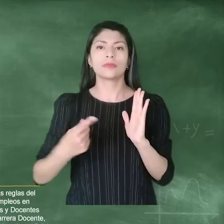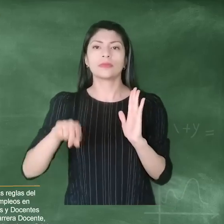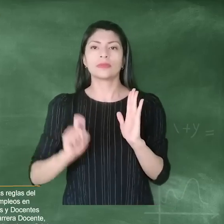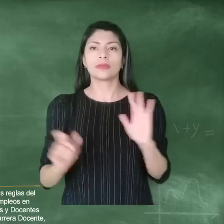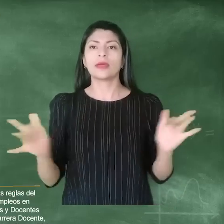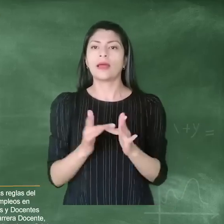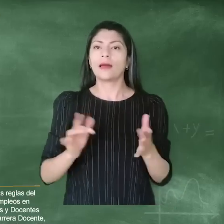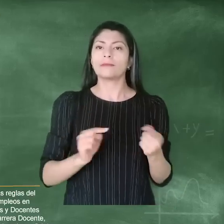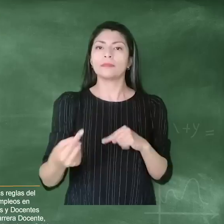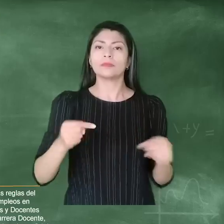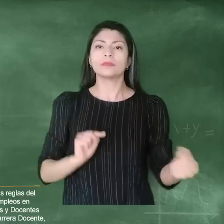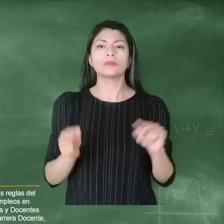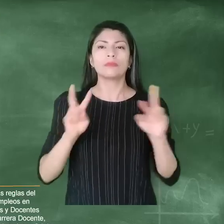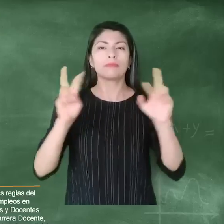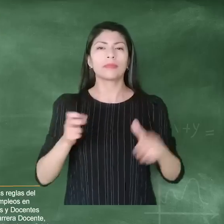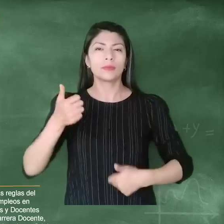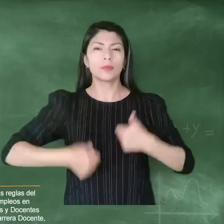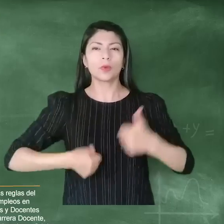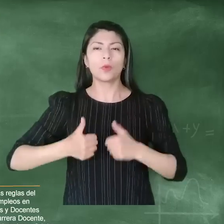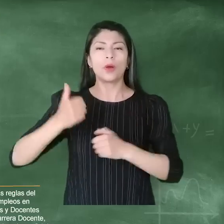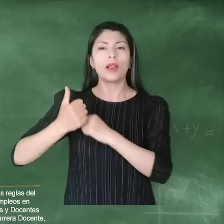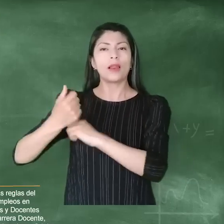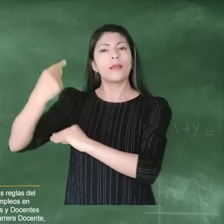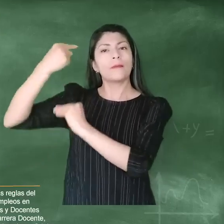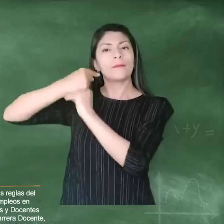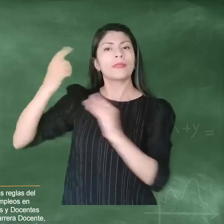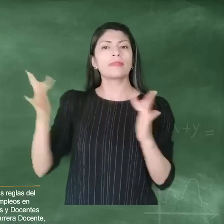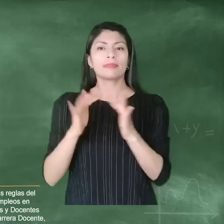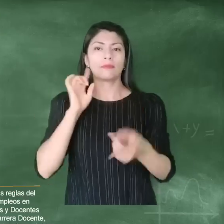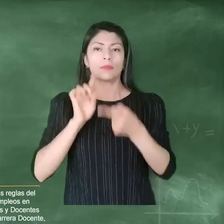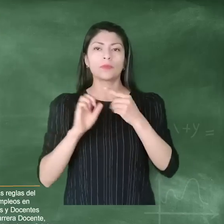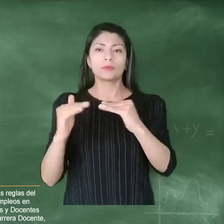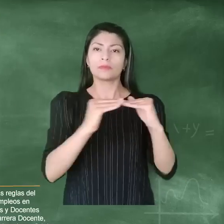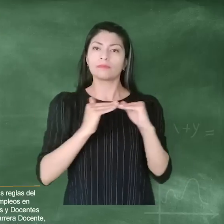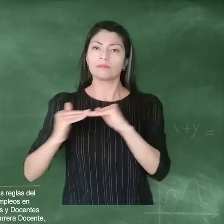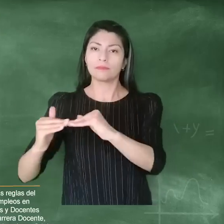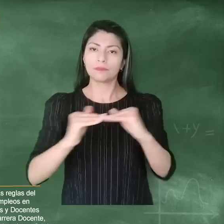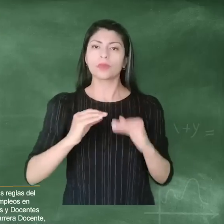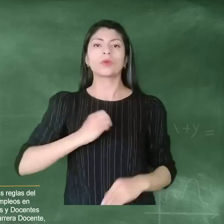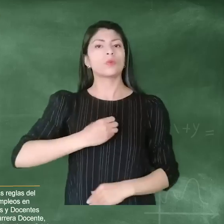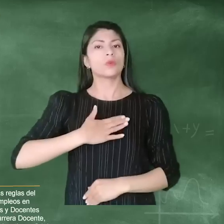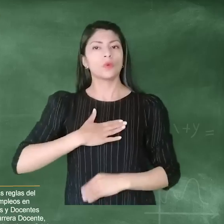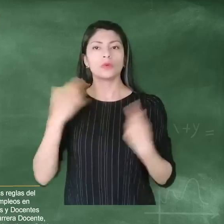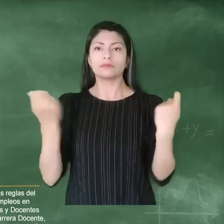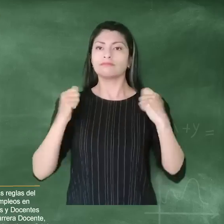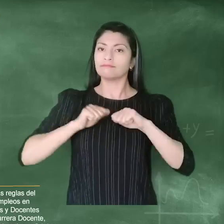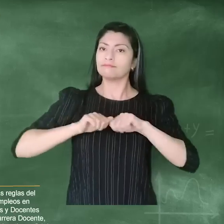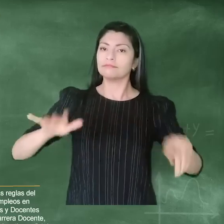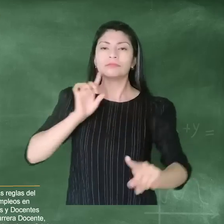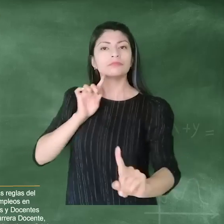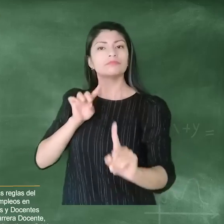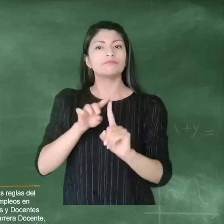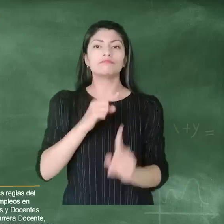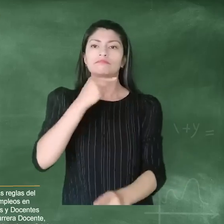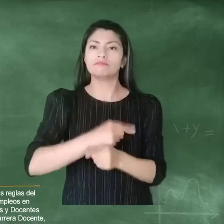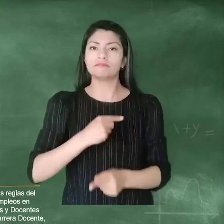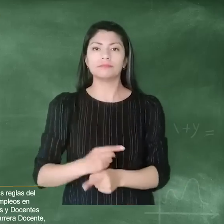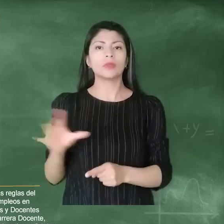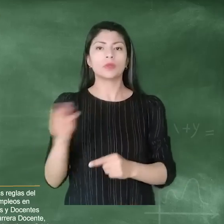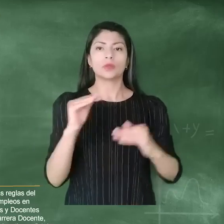de 2016, concursos que estarán sujetos a los principios de igualdad, oportunidad,